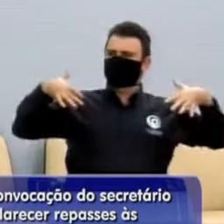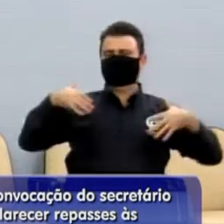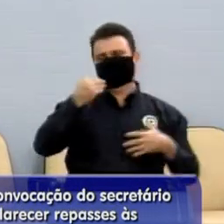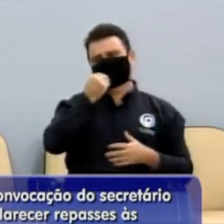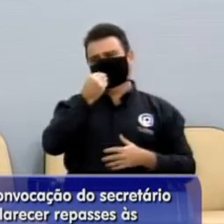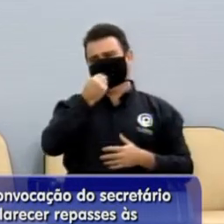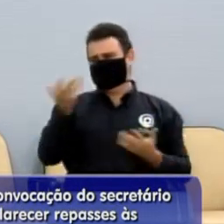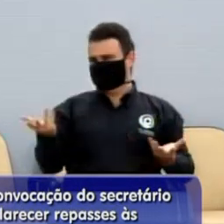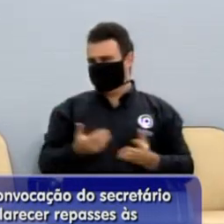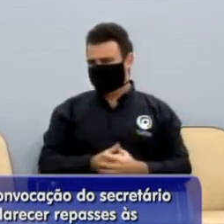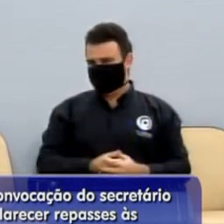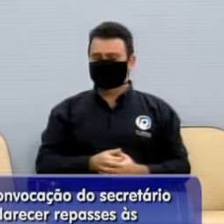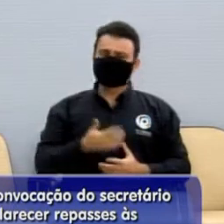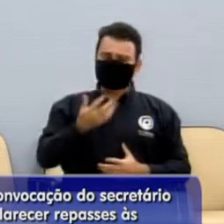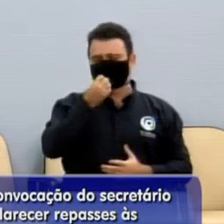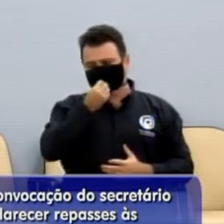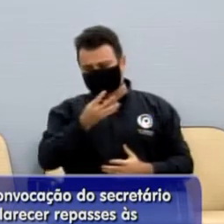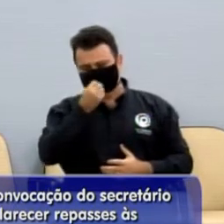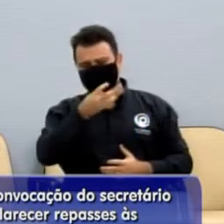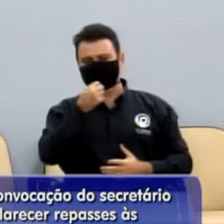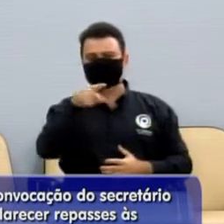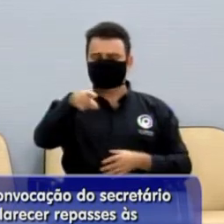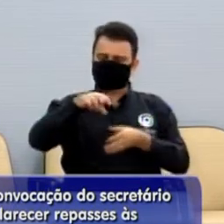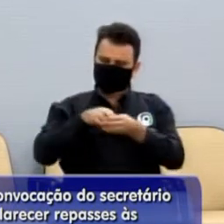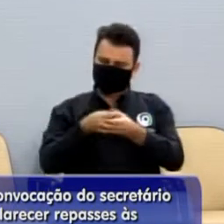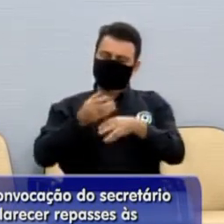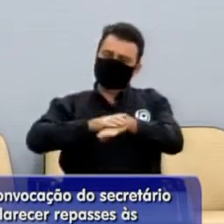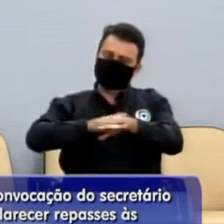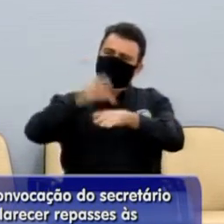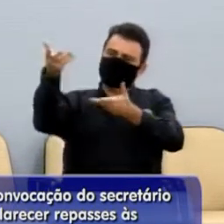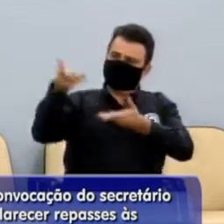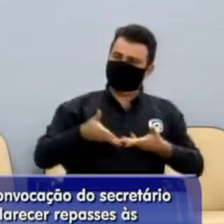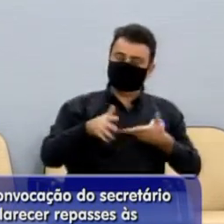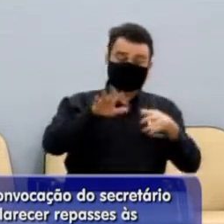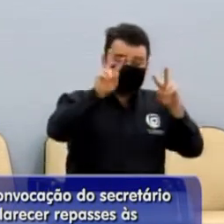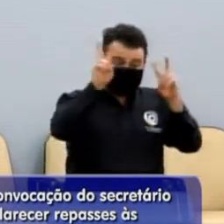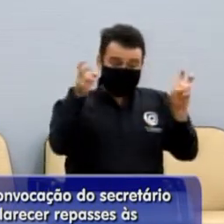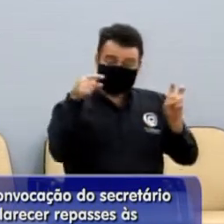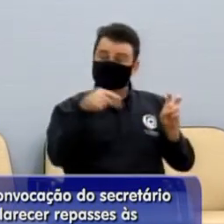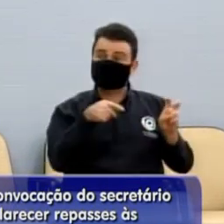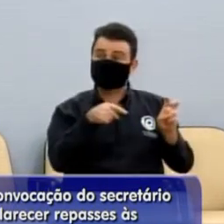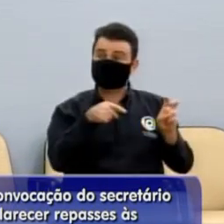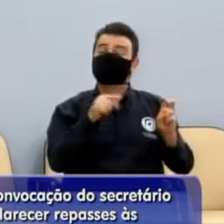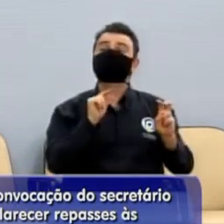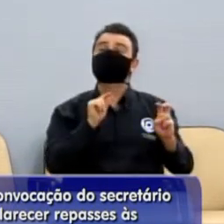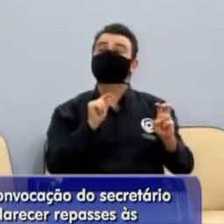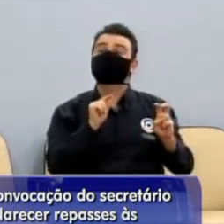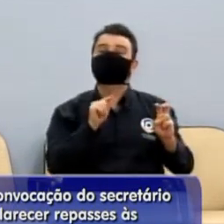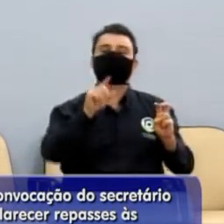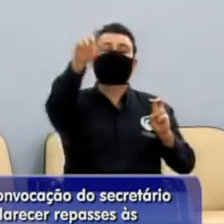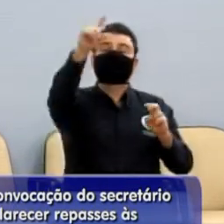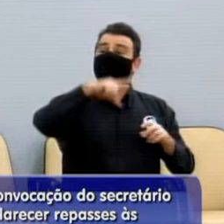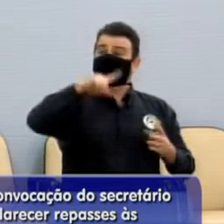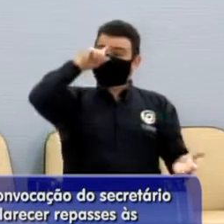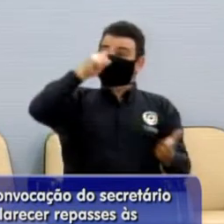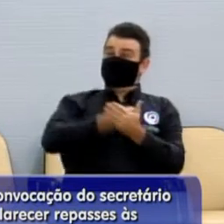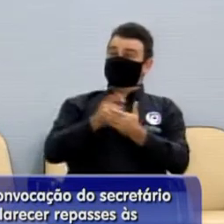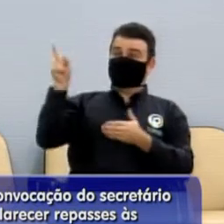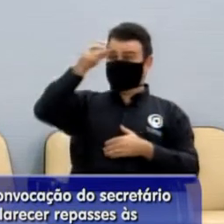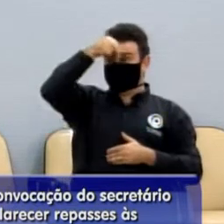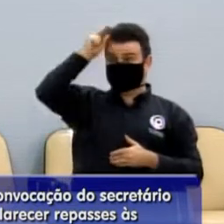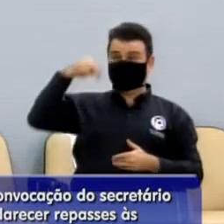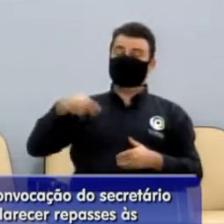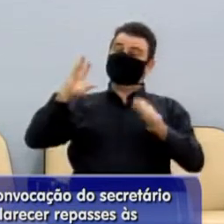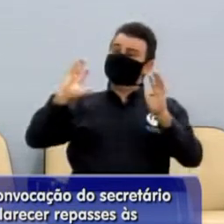caminho importante, mas quando é aquilo, tem um tema específico, aqui não é um tema pontual, que nós